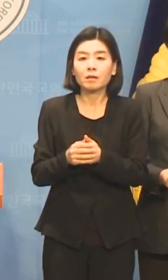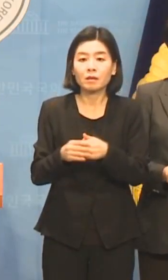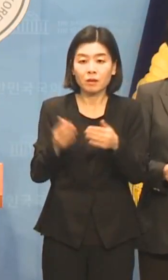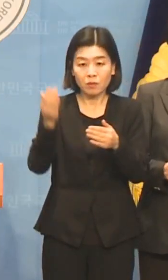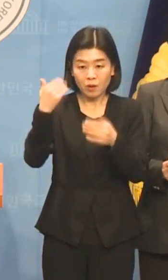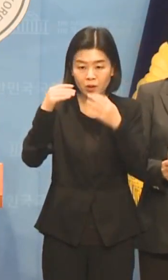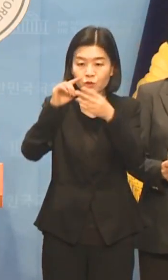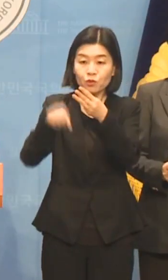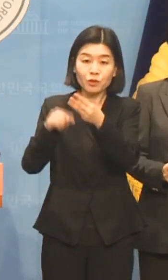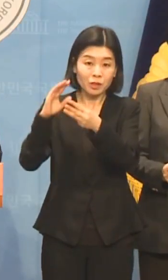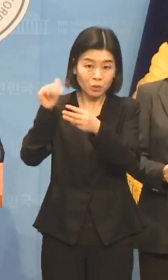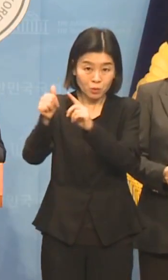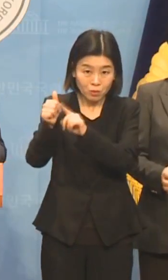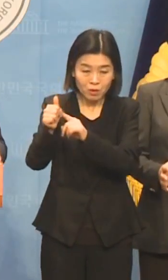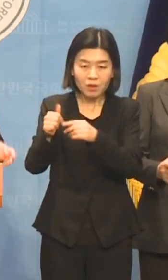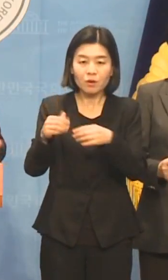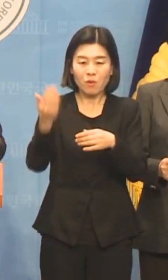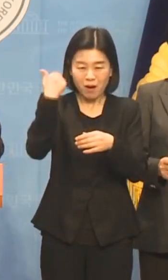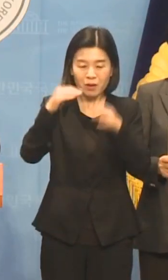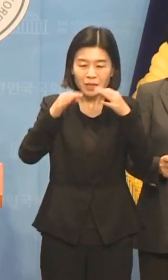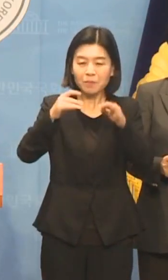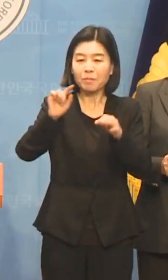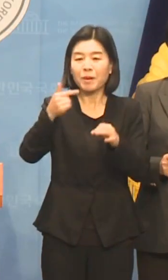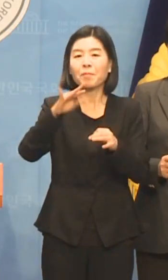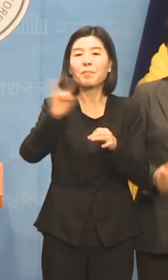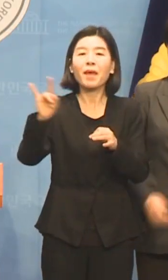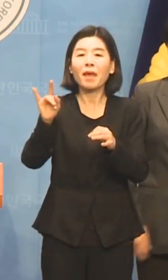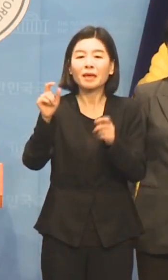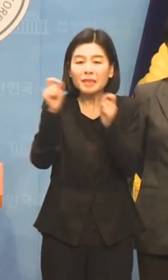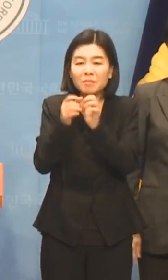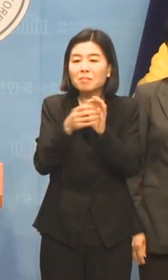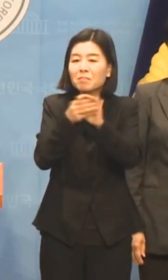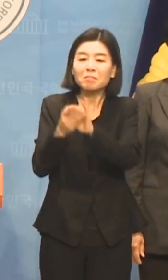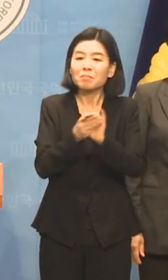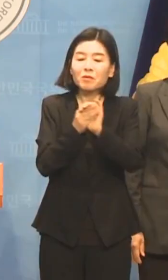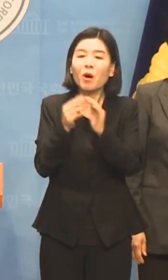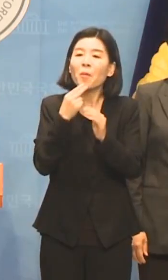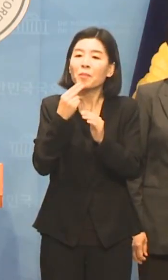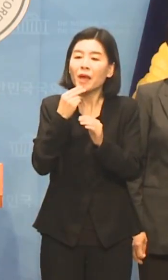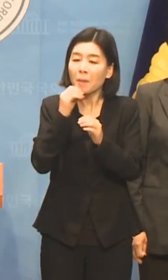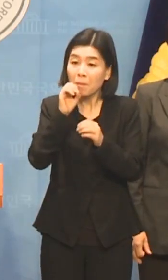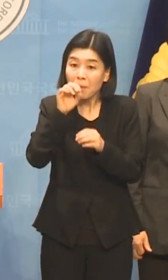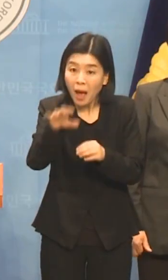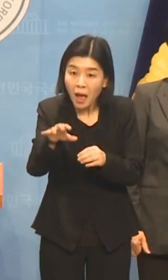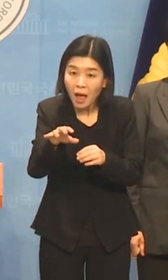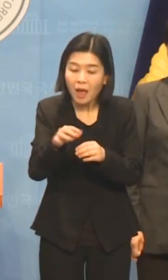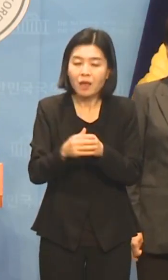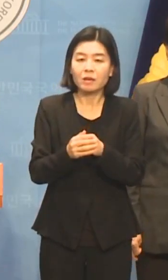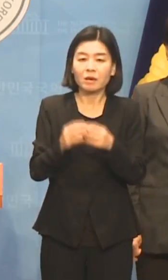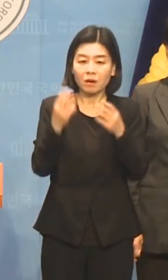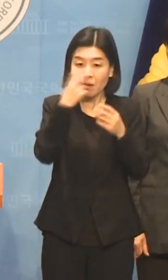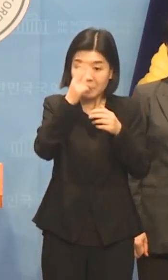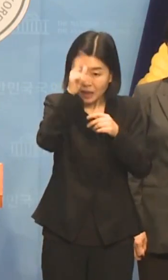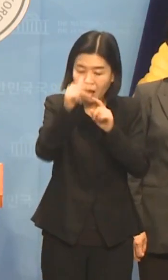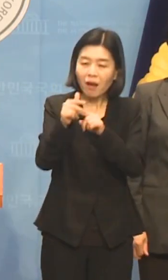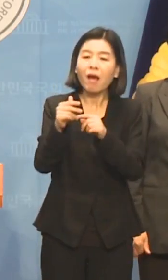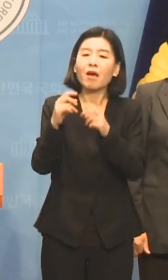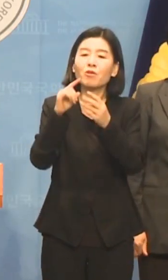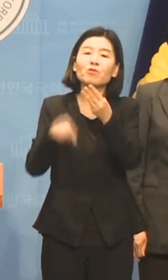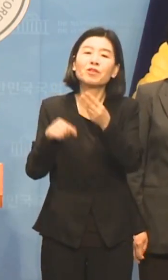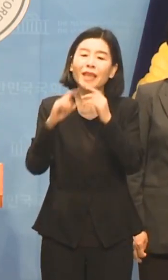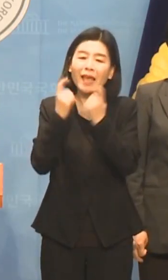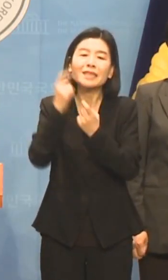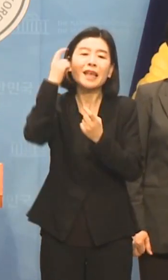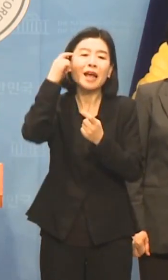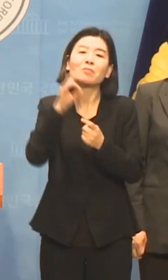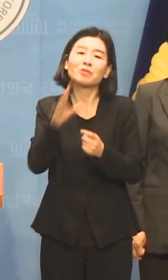김만배와 개인적 친분이 없다라고 말했으나, 검찰은 이를 평가 또는 의견 표명이라며